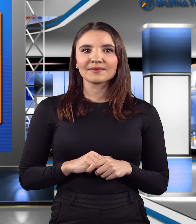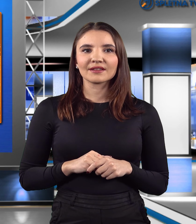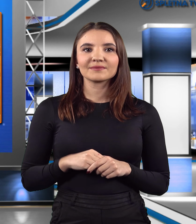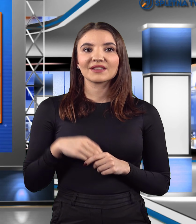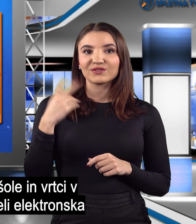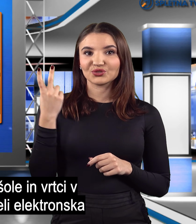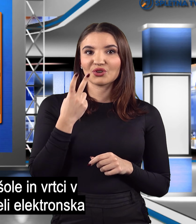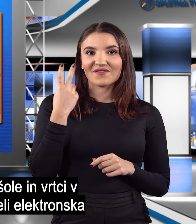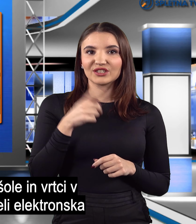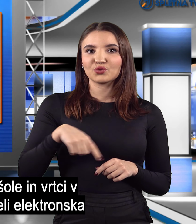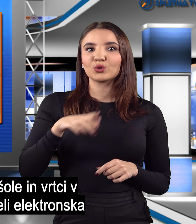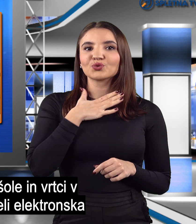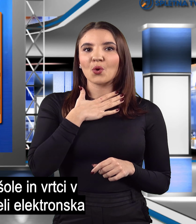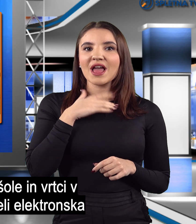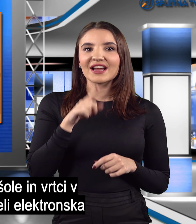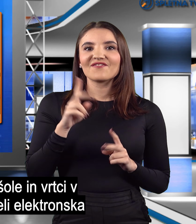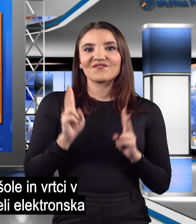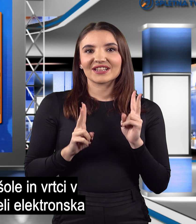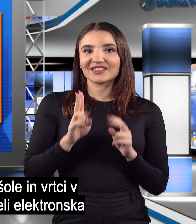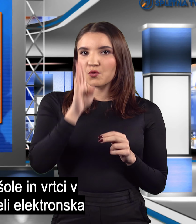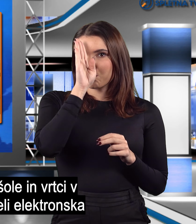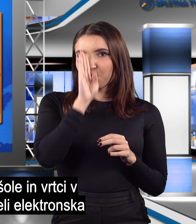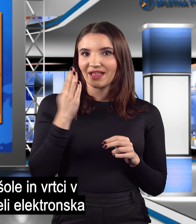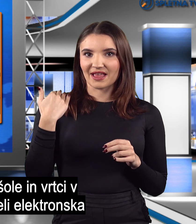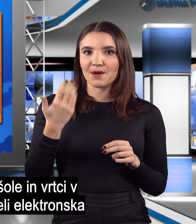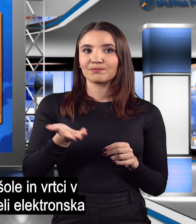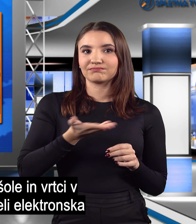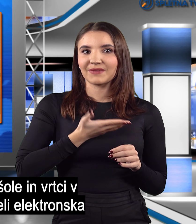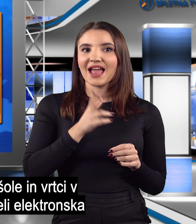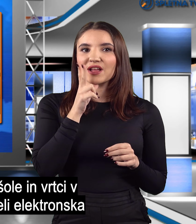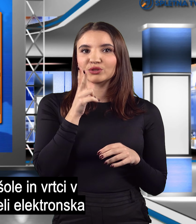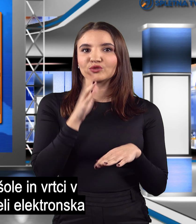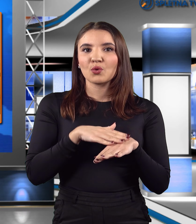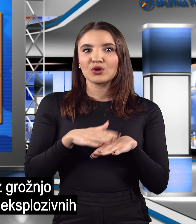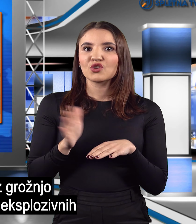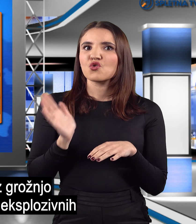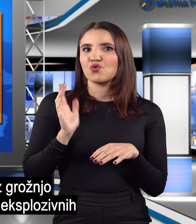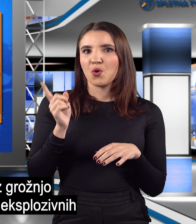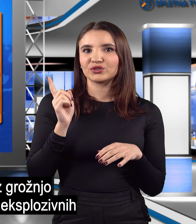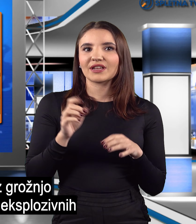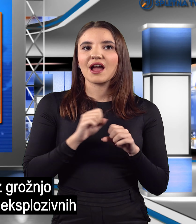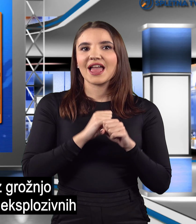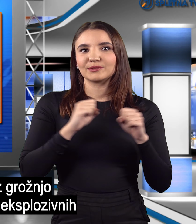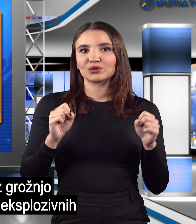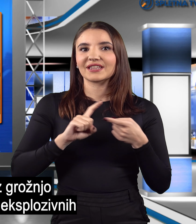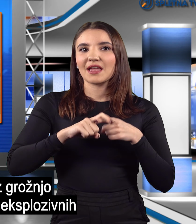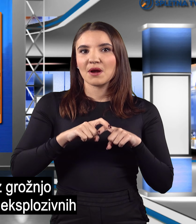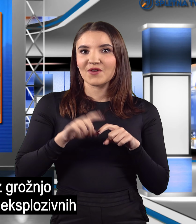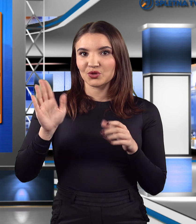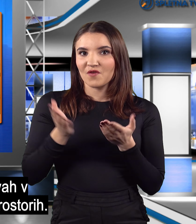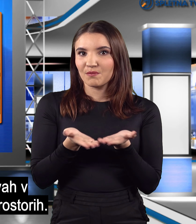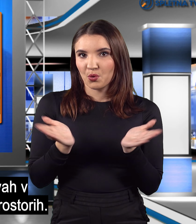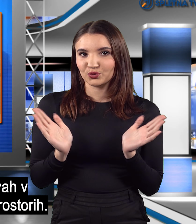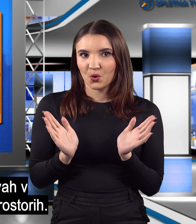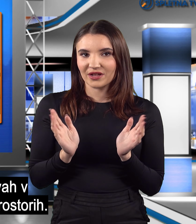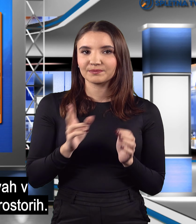V Sloveniji so šole in vrtci v ponedeljek prejeli elektronska sporočila z grožnjo o nameščenih eksplozivnih napravah v